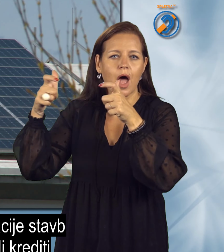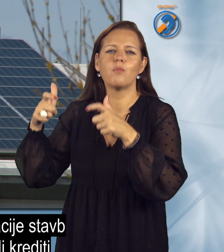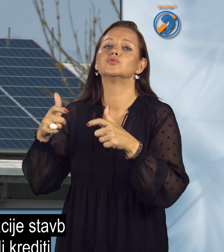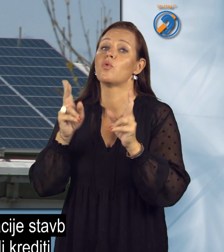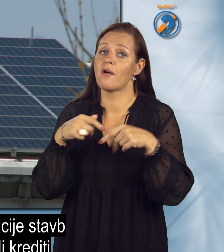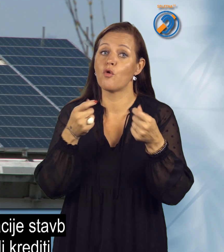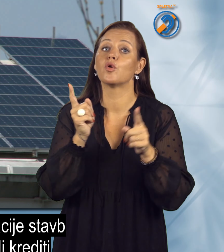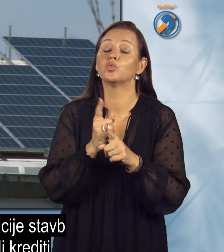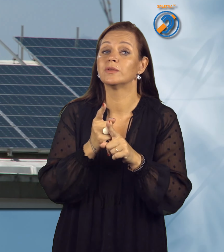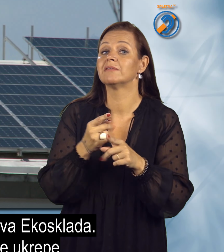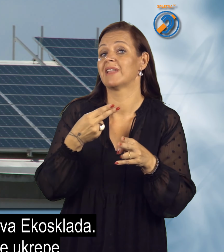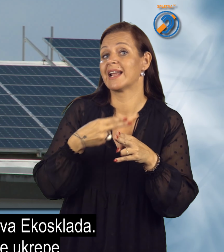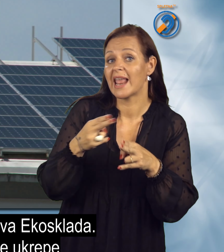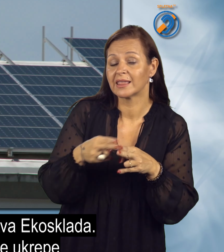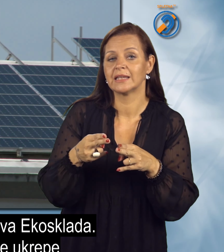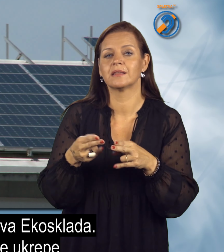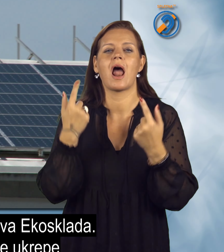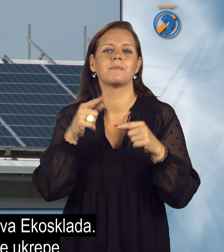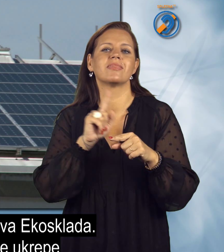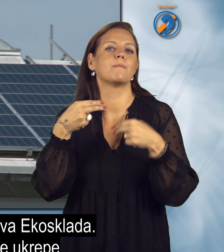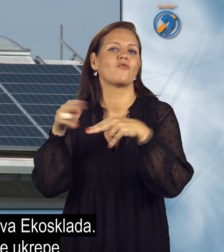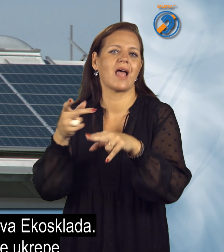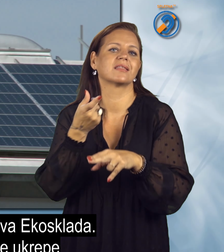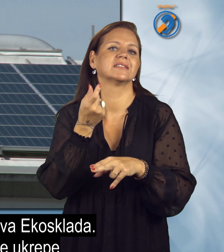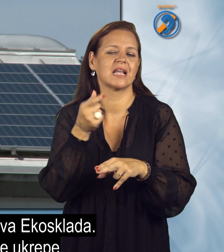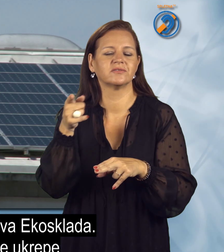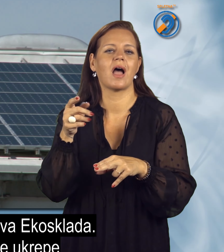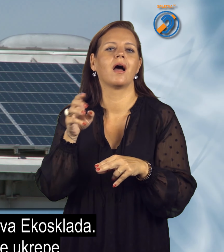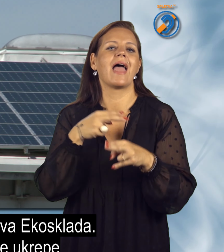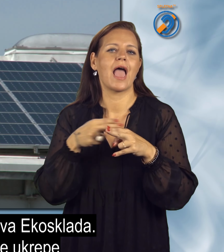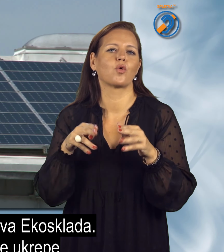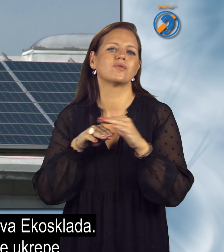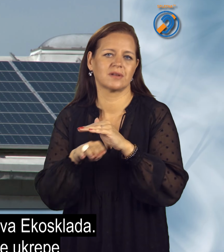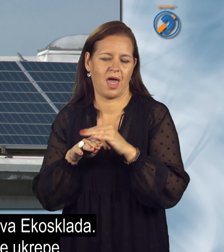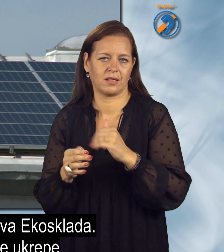voljo tudi krediti ali nepovratna sredstva Ekosklada.